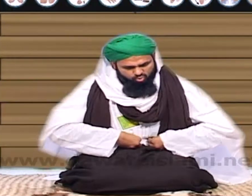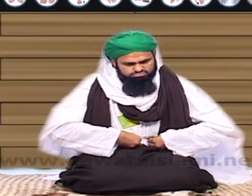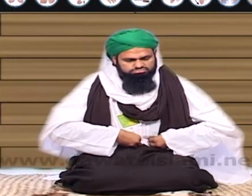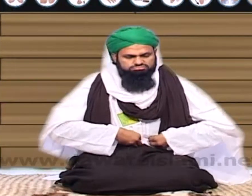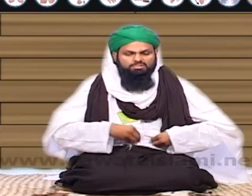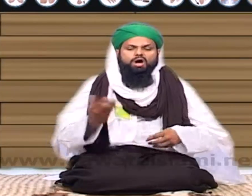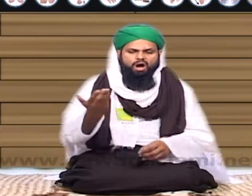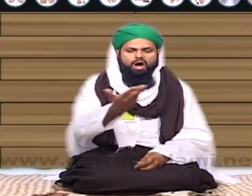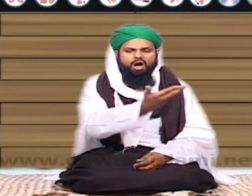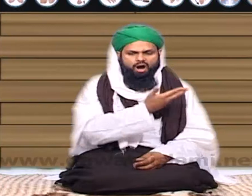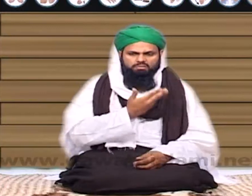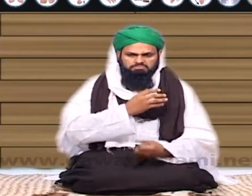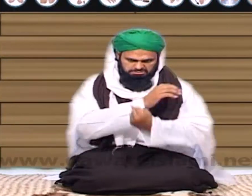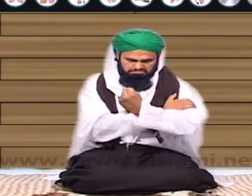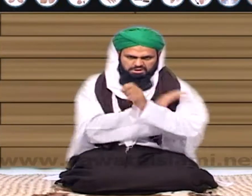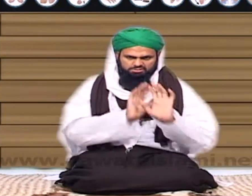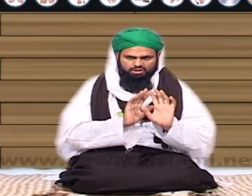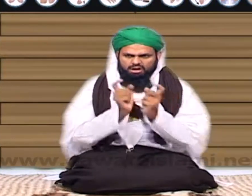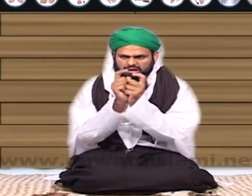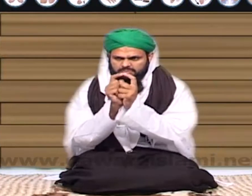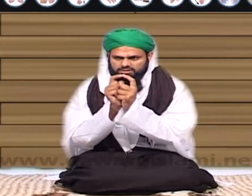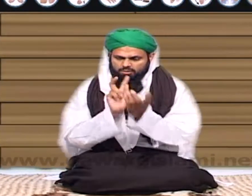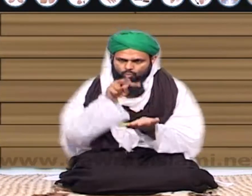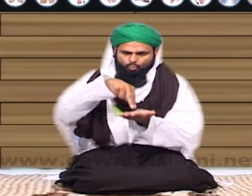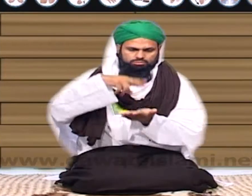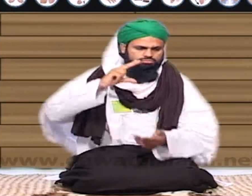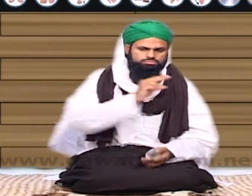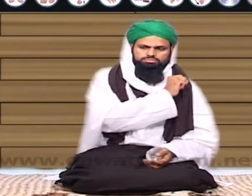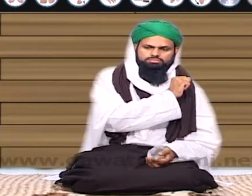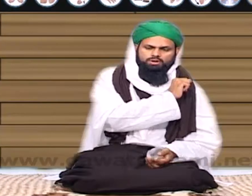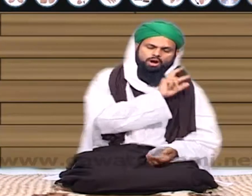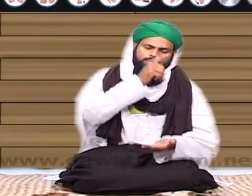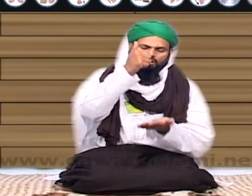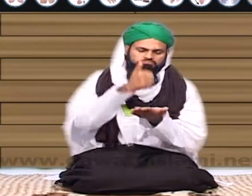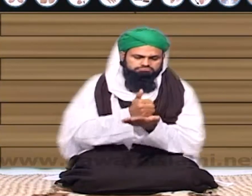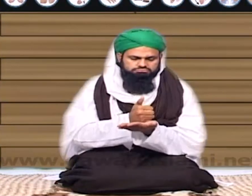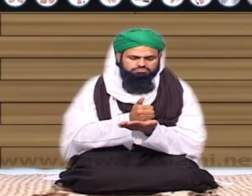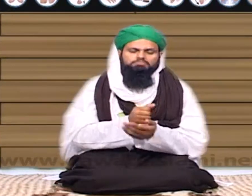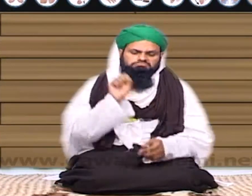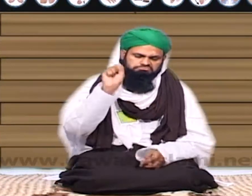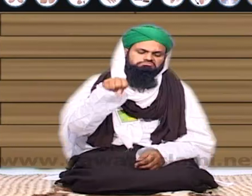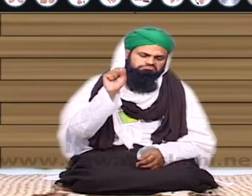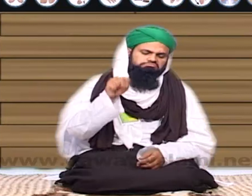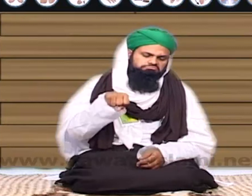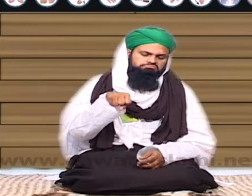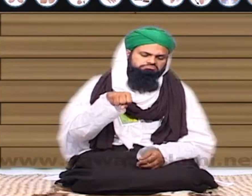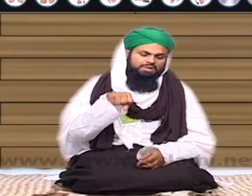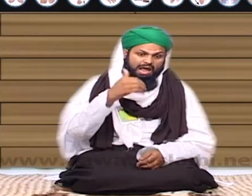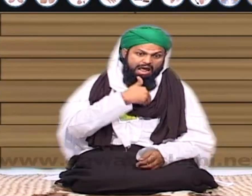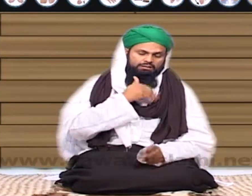بھی اتنی جرأت ہے کہ غیبت ہو رہی ہے تو ہم بھی اٹھ کر چلے جائیں؟ بلکہ ہم تو نہ چاہتے بھی ہاں میں ہاں